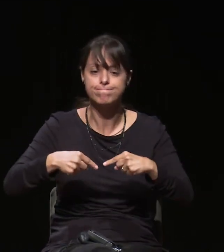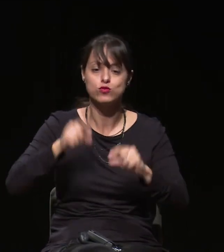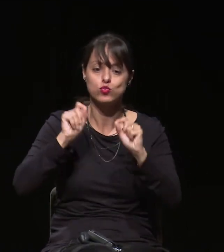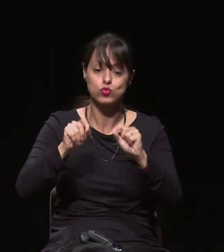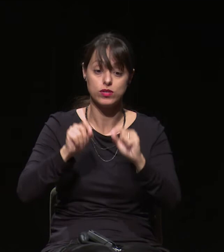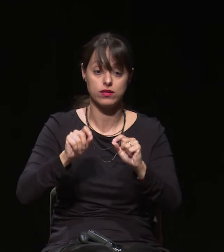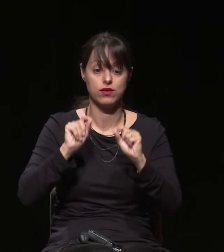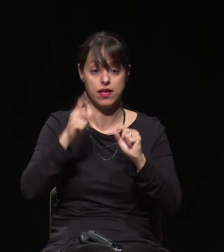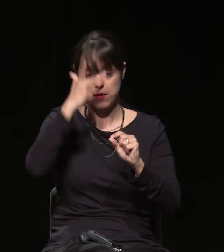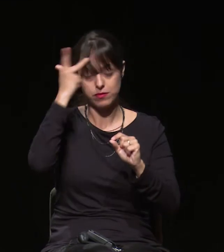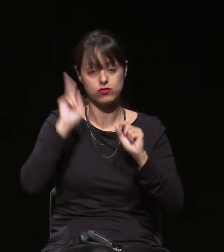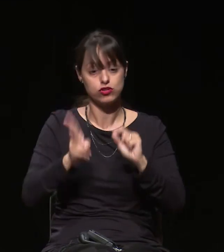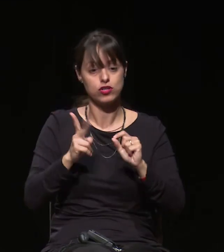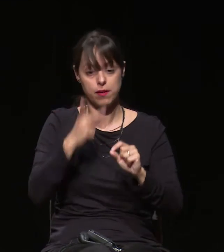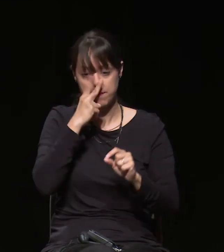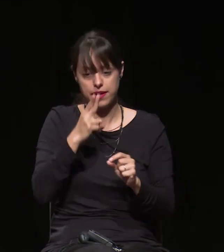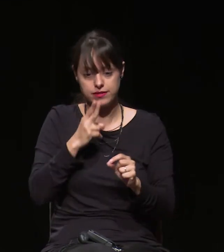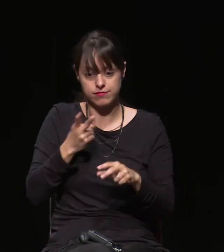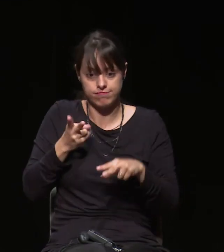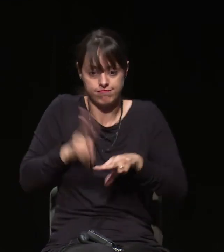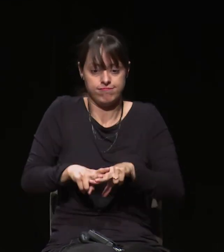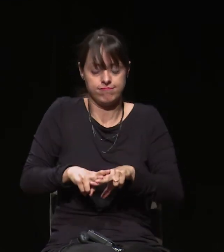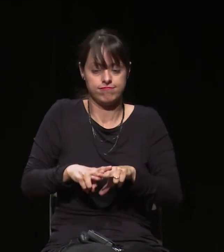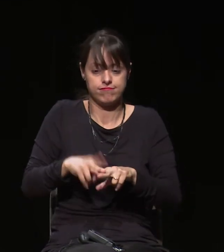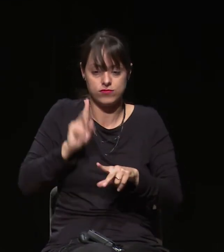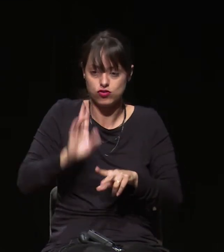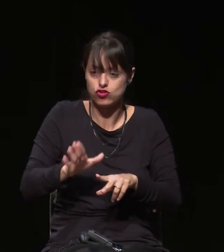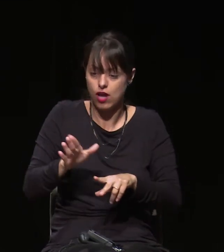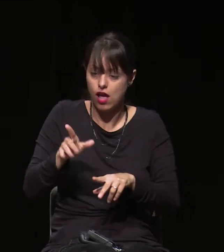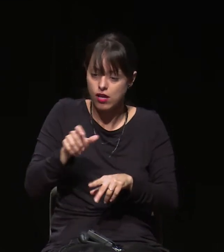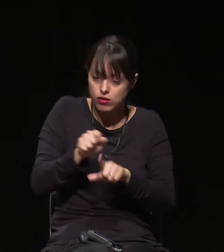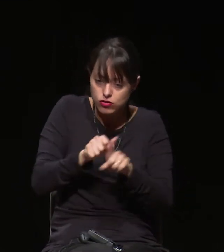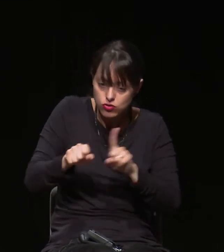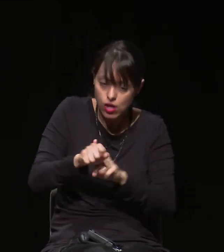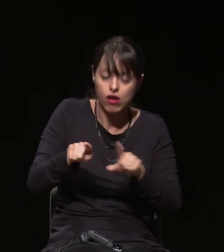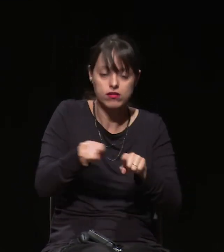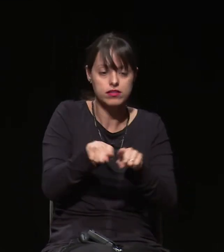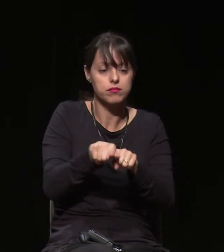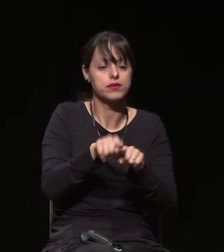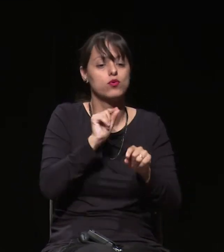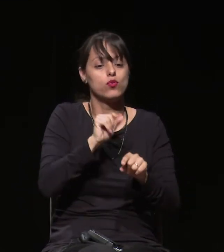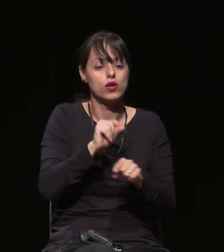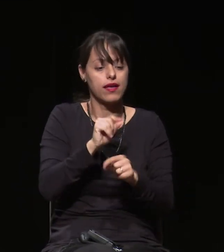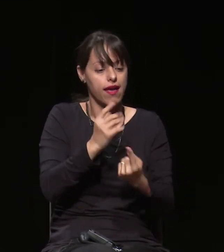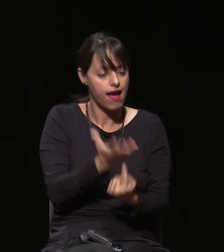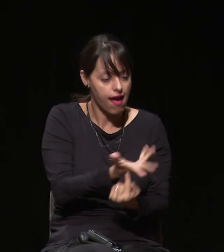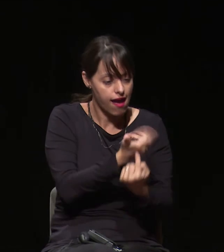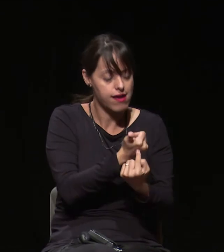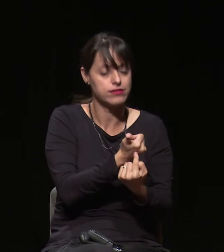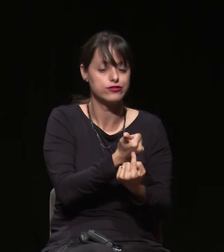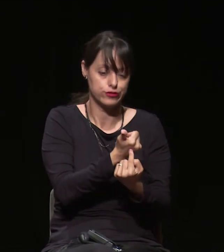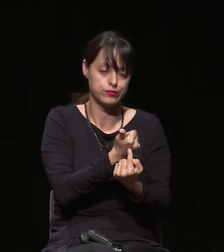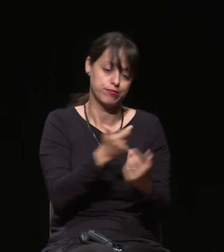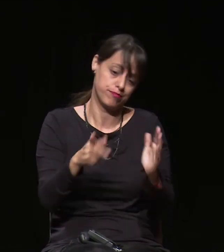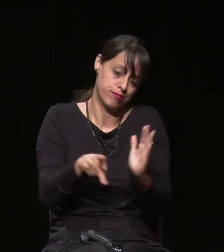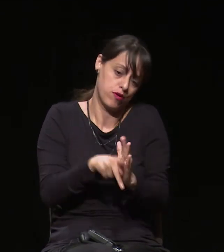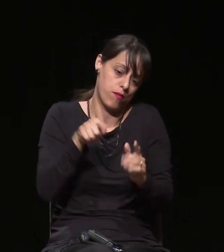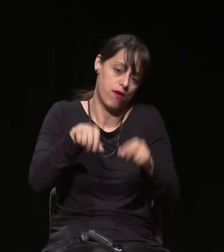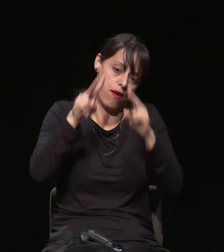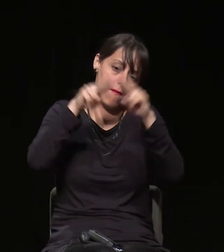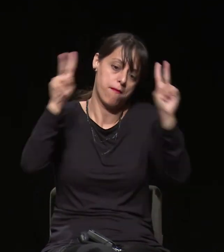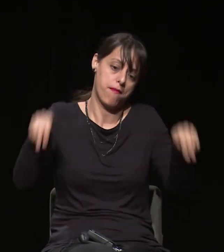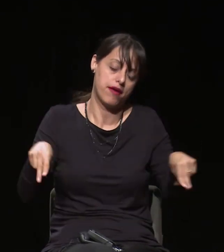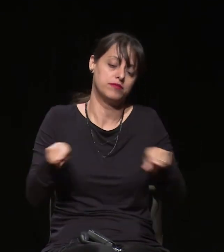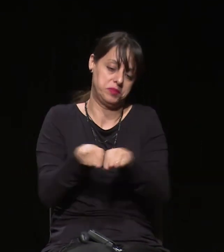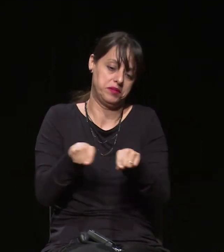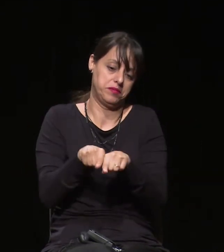assentadas não só em nossa sociedade, como também no mundo das artes e, muito particularmente, aqui no MASP.